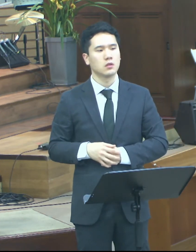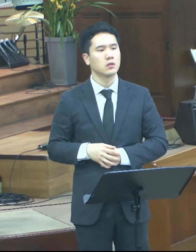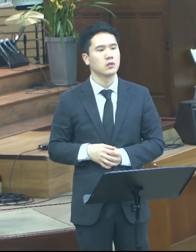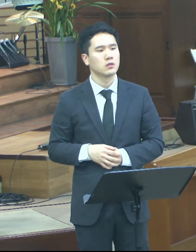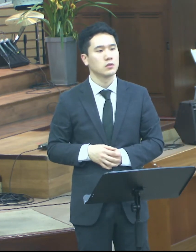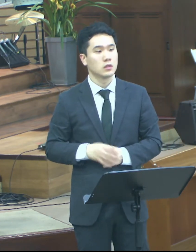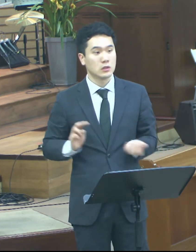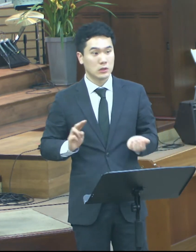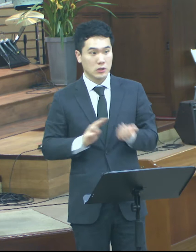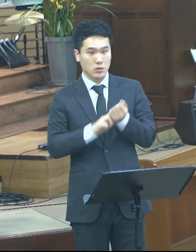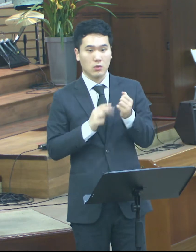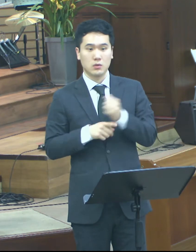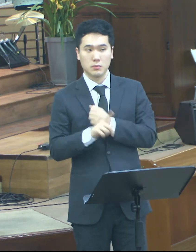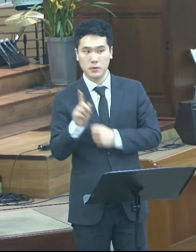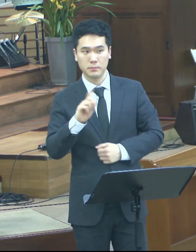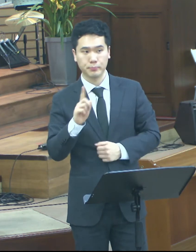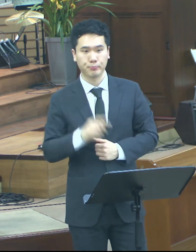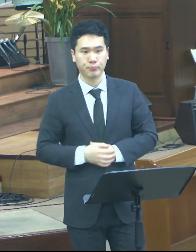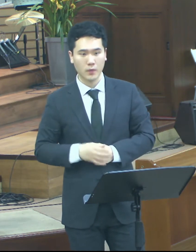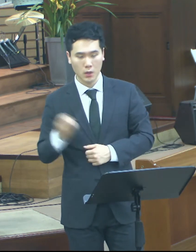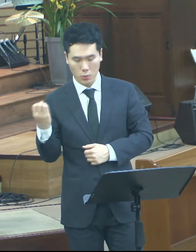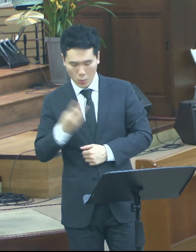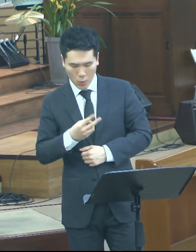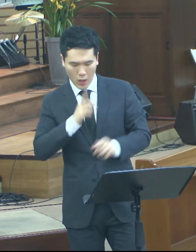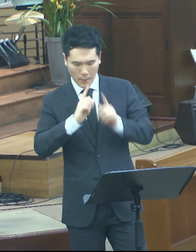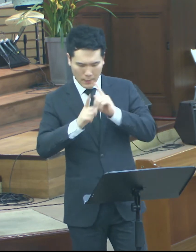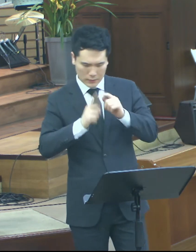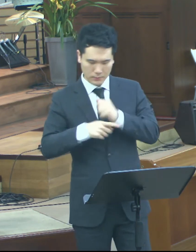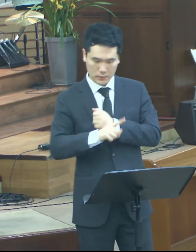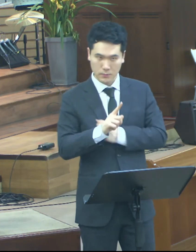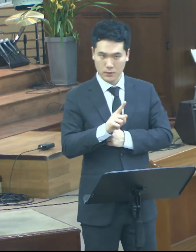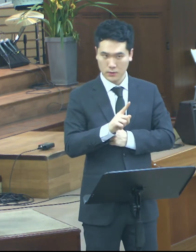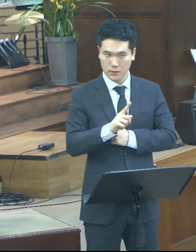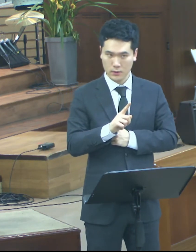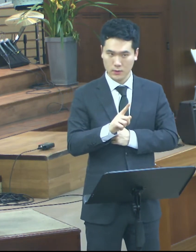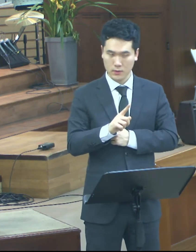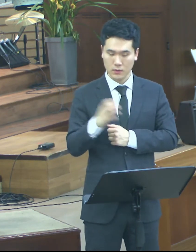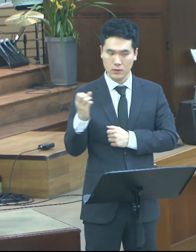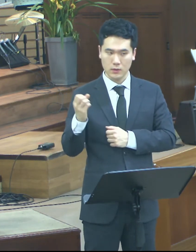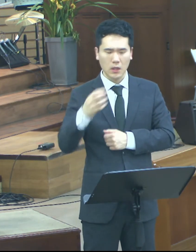기적의 의미, 또 말씀의 의미, 그걸 깨달아야 되거든요.